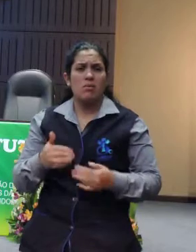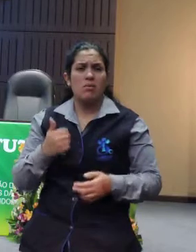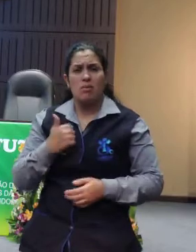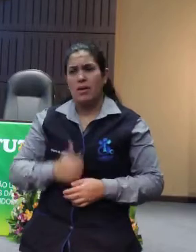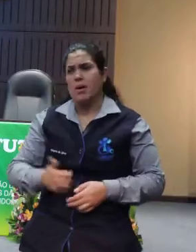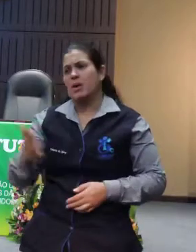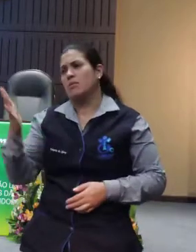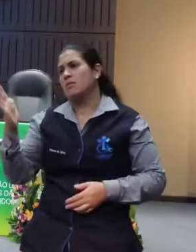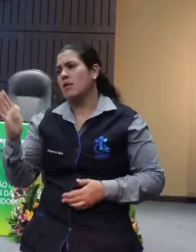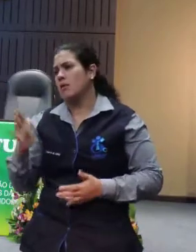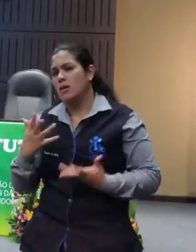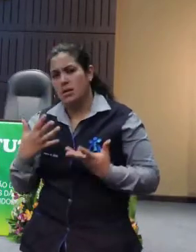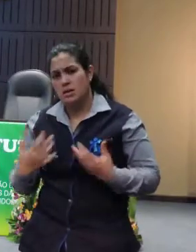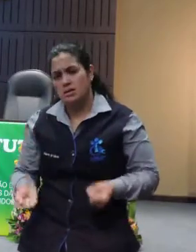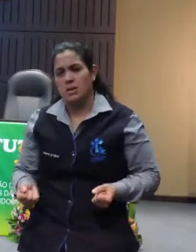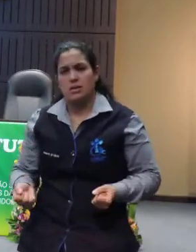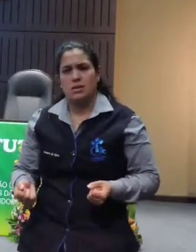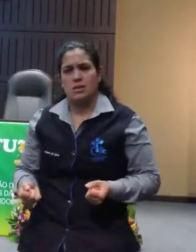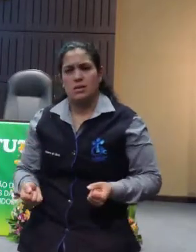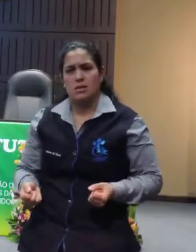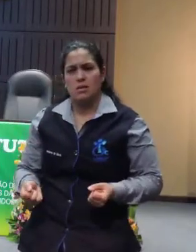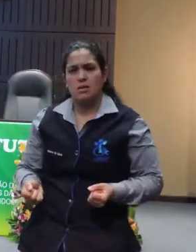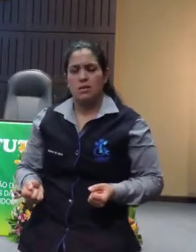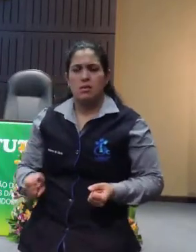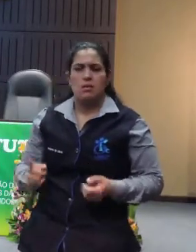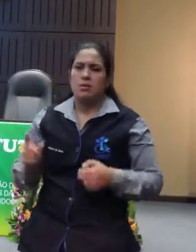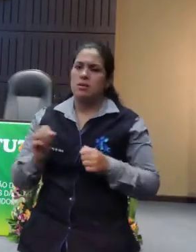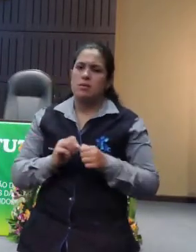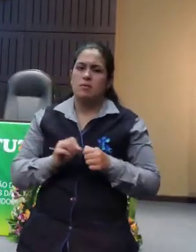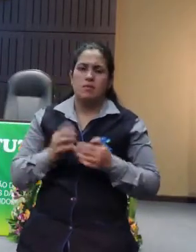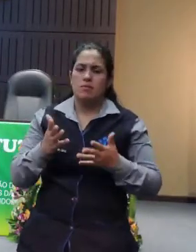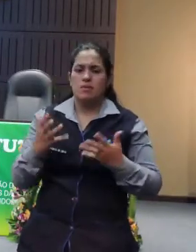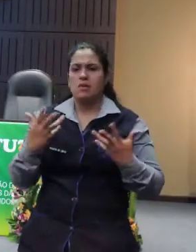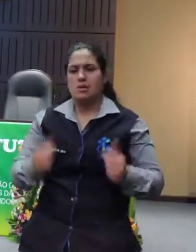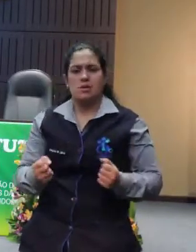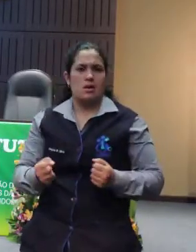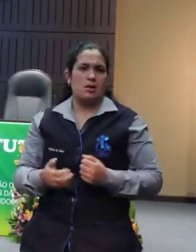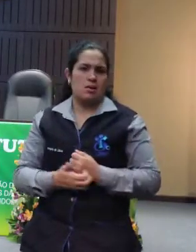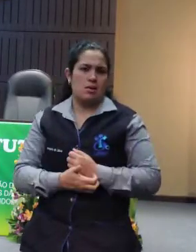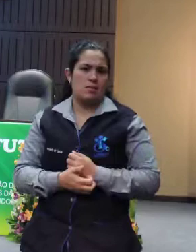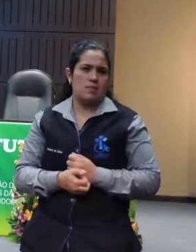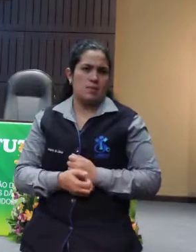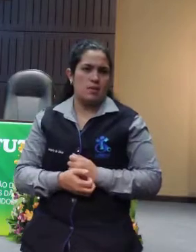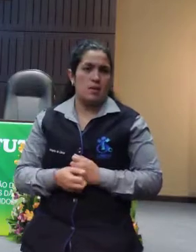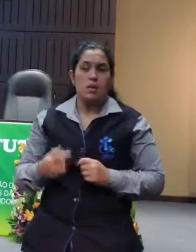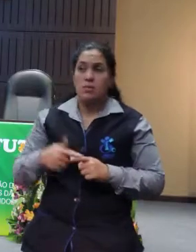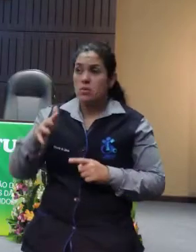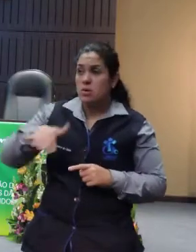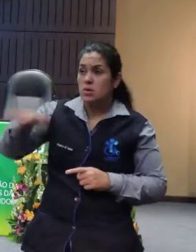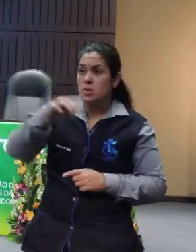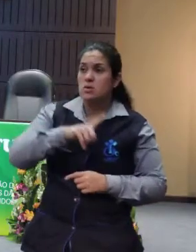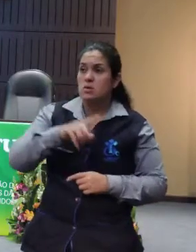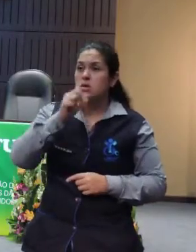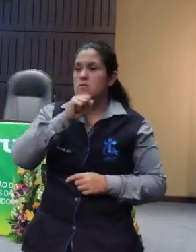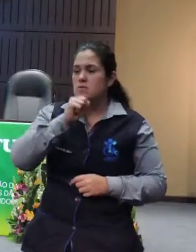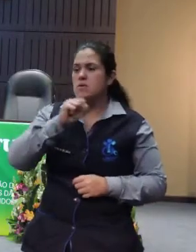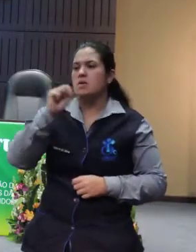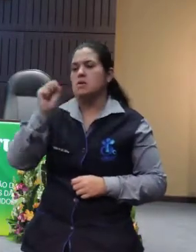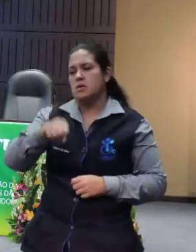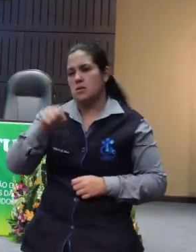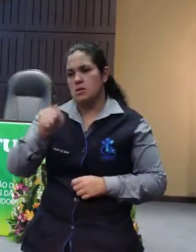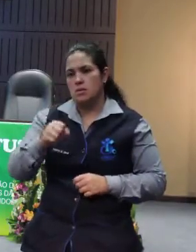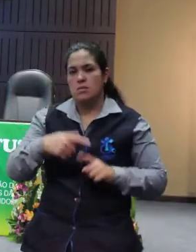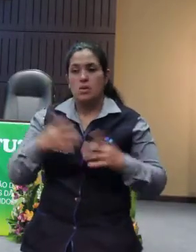amor de Deus, não aceitem. Não deixe que isso aconteça com vocês. Nós estamos envelhecendo, sim. Hoje, a